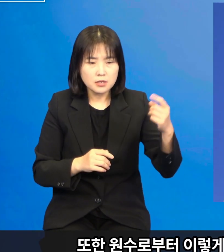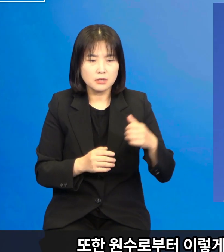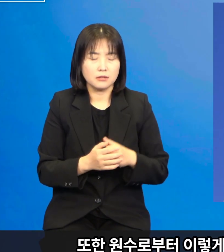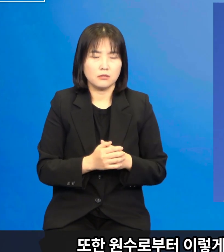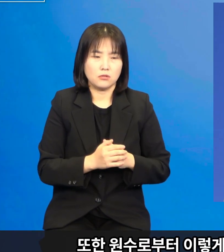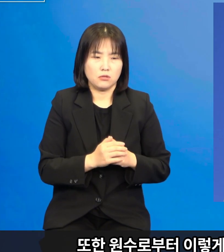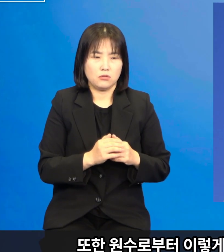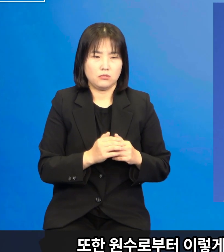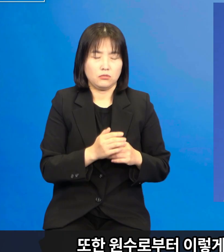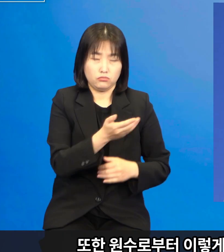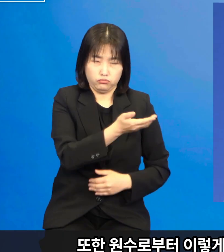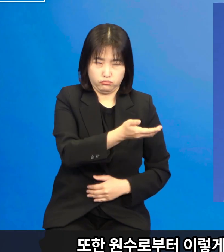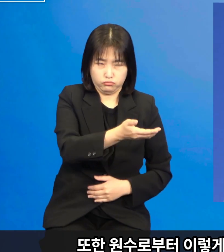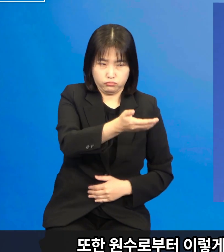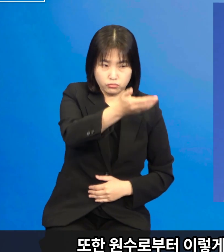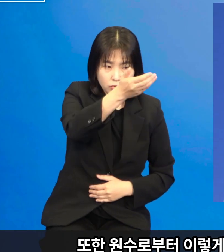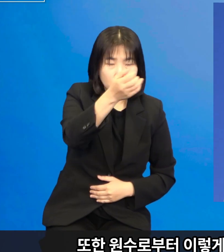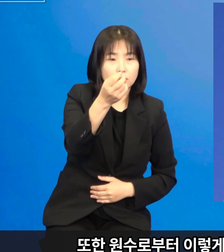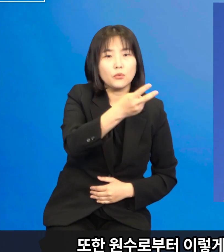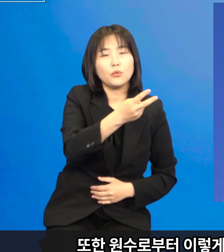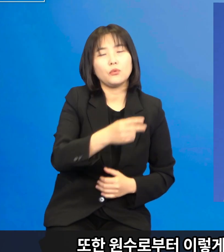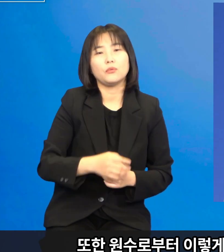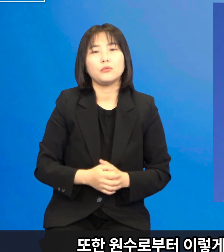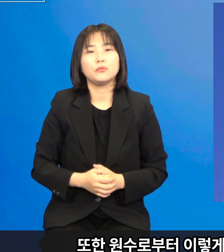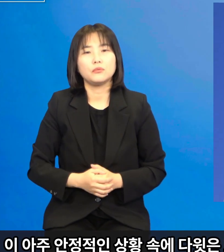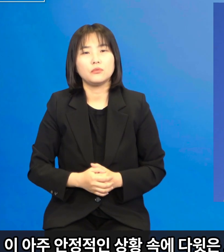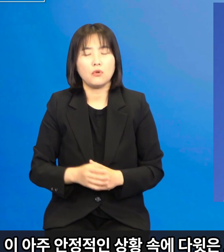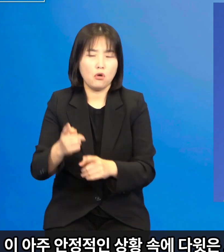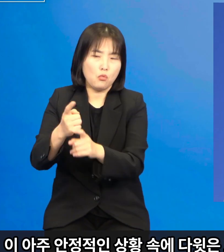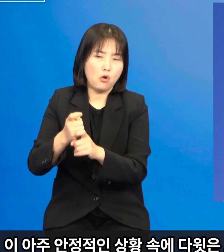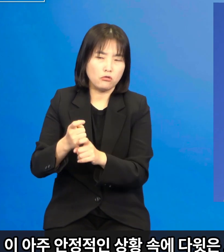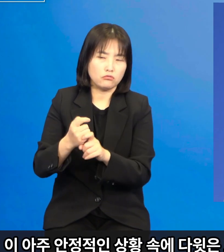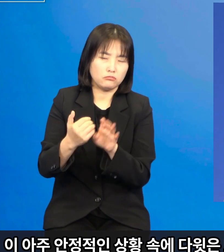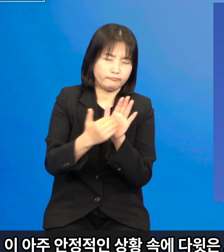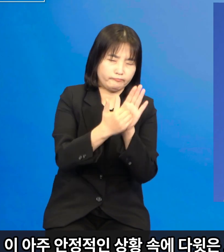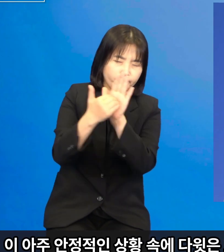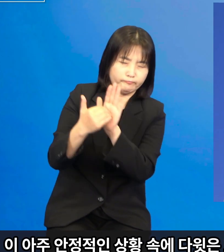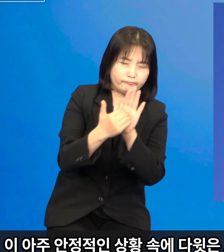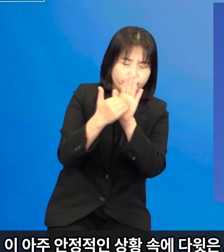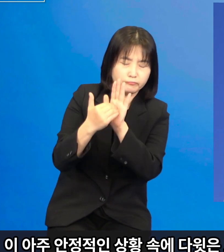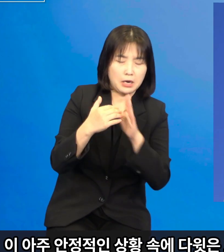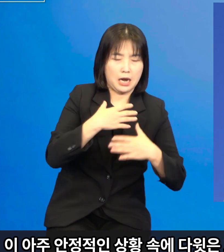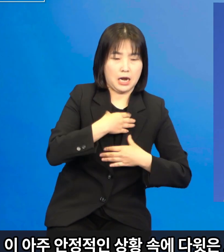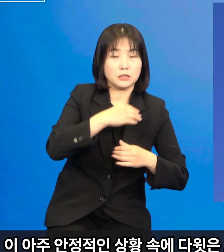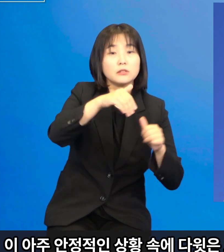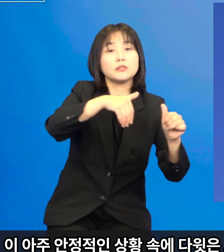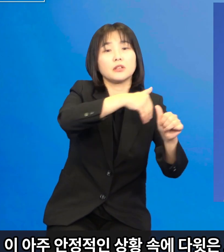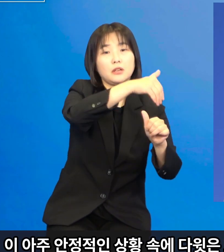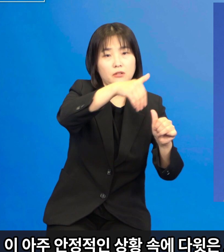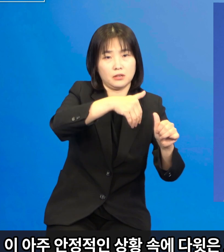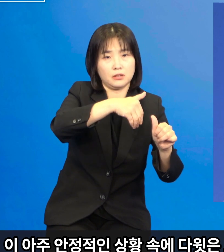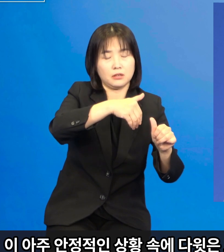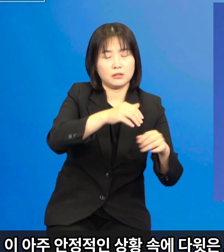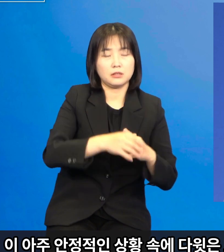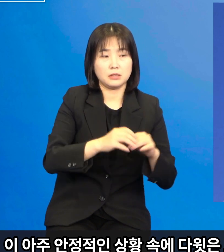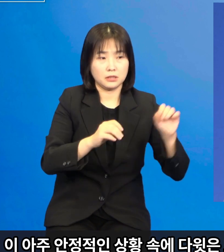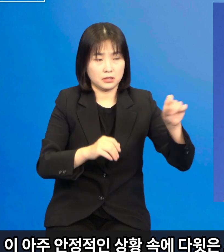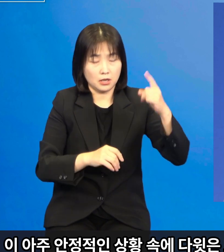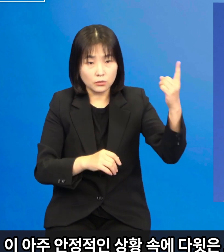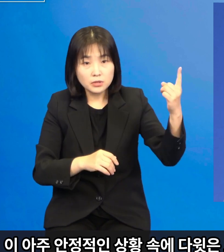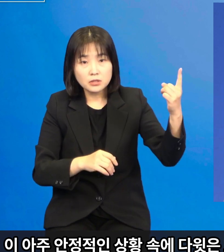승승장구하고 또한 원수로부터 이렇게 하나님께서 막아주시는 이 아주 안정적인 상황 속에 다윗은